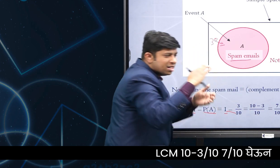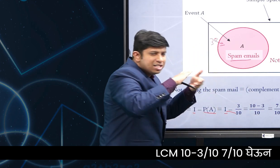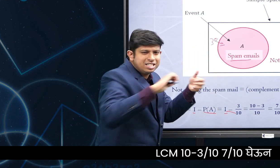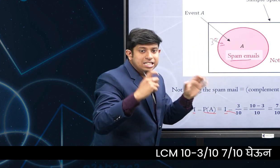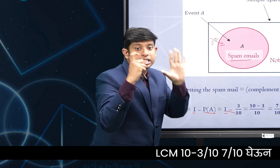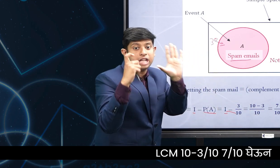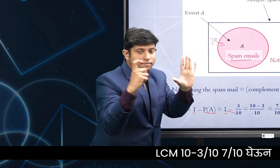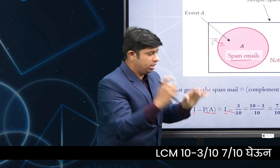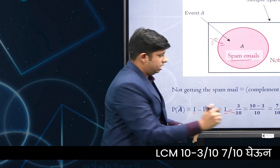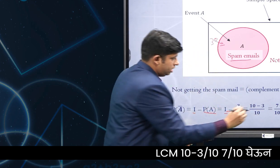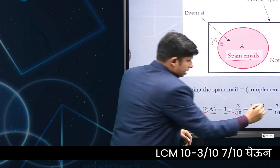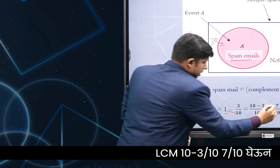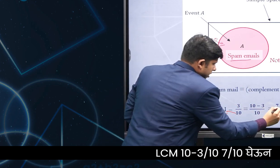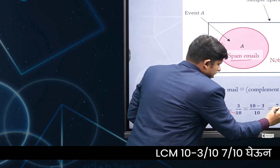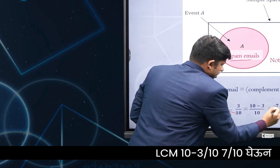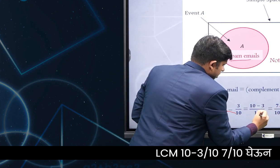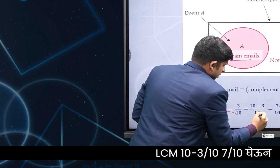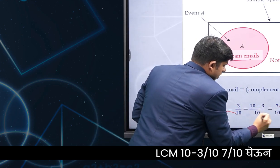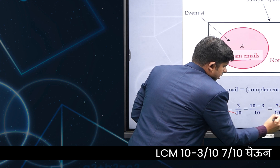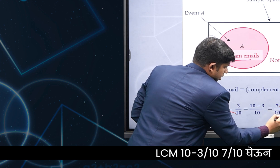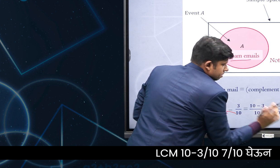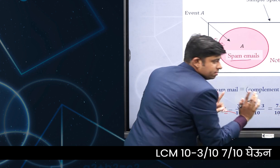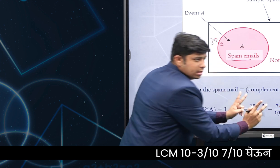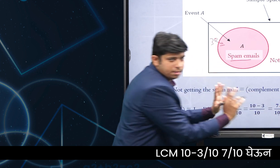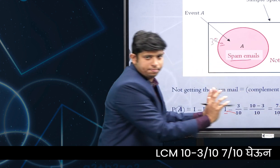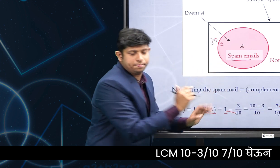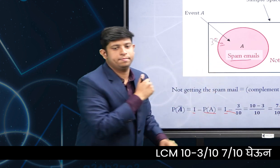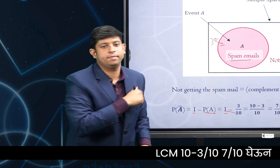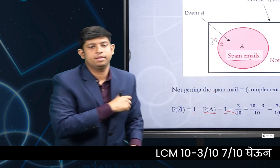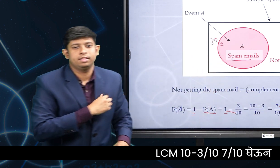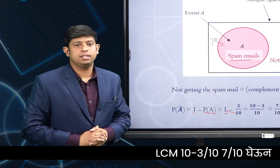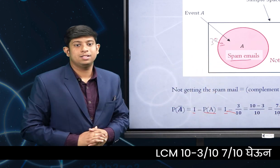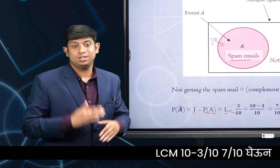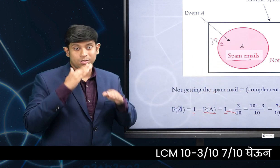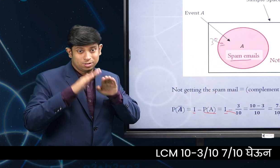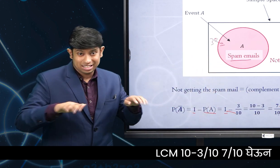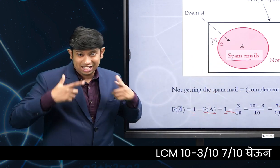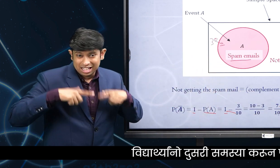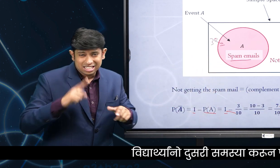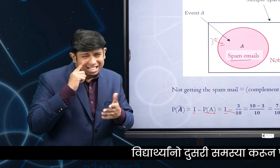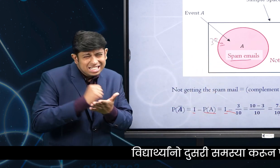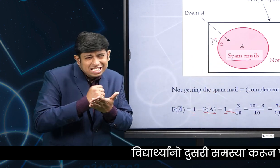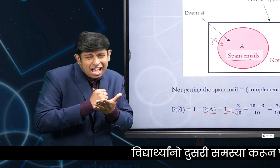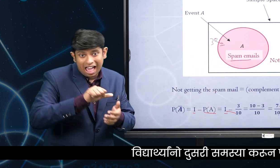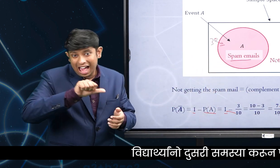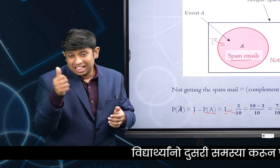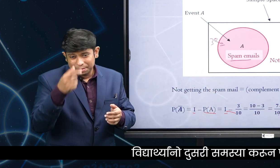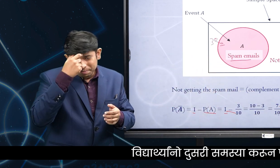LCM 10 वजा 3/10 7/10 घेऊन विद्यार्थ्यांनो दुसरी